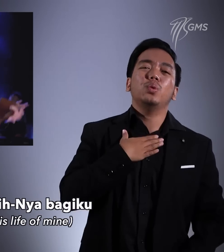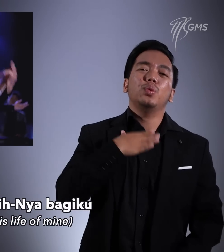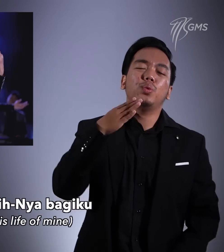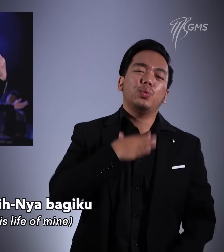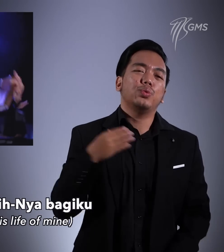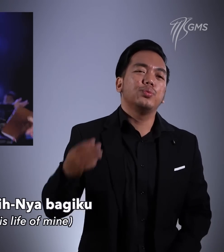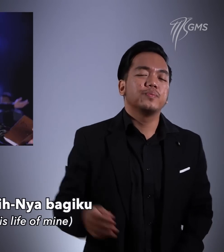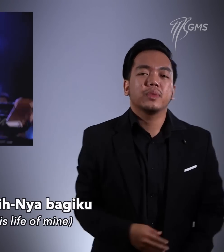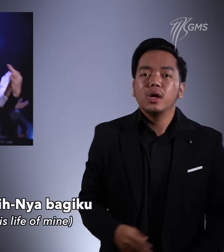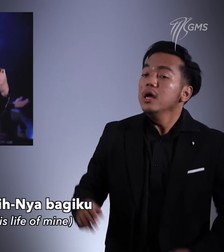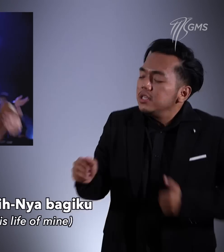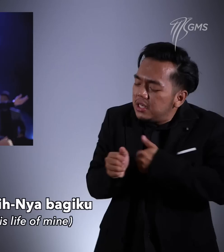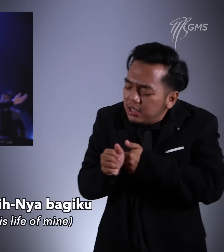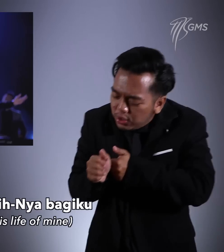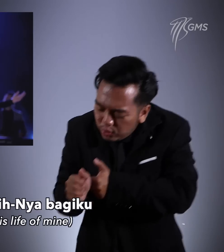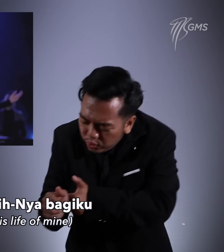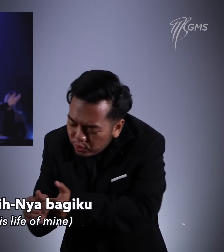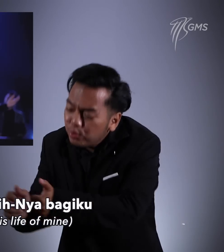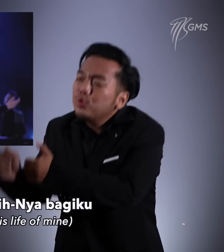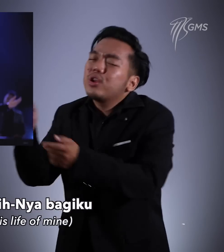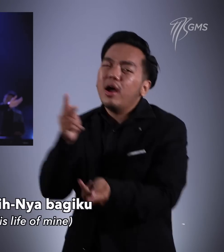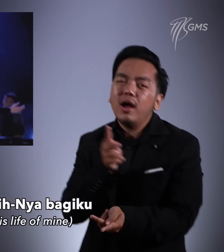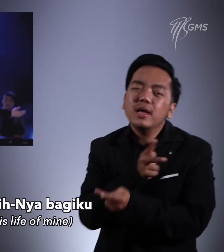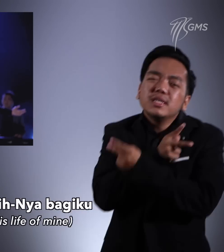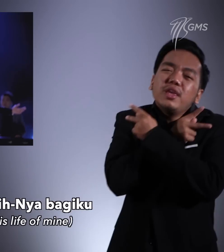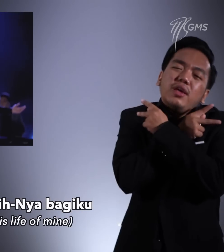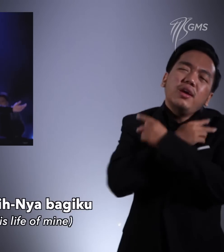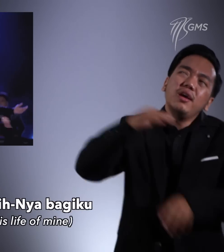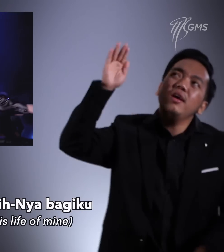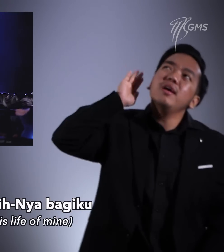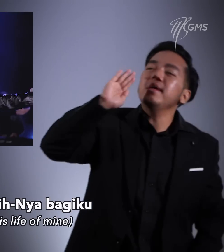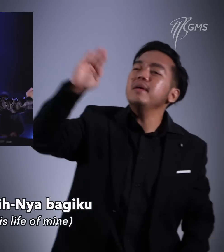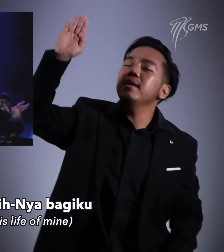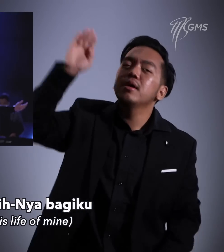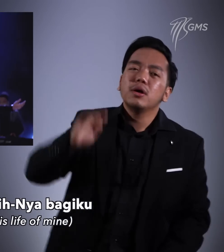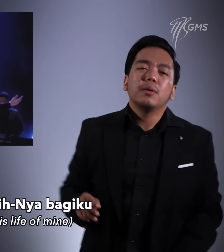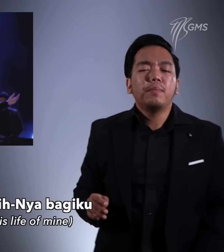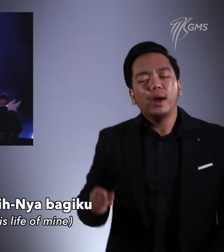Bagiku seturut kasih-Nya, seturut kasih-Nya.